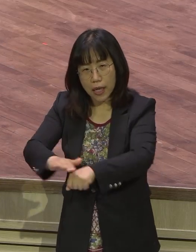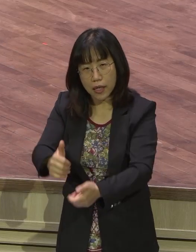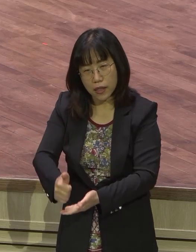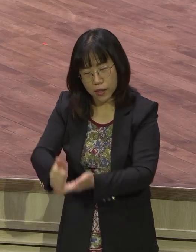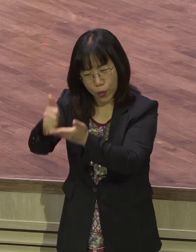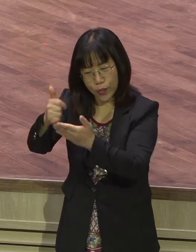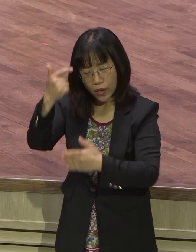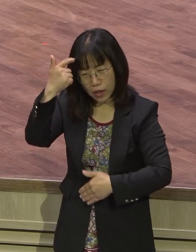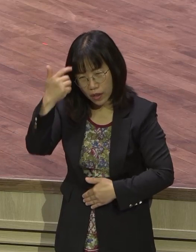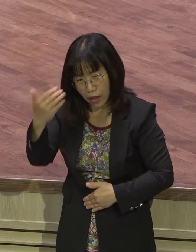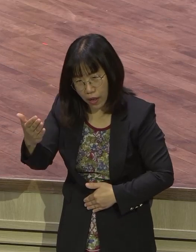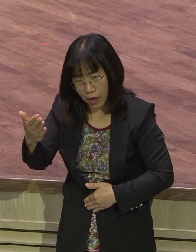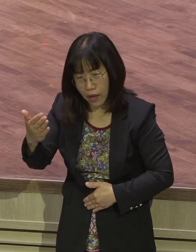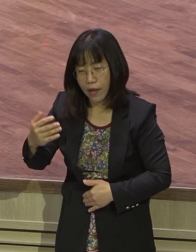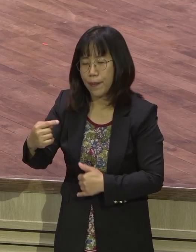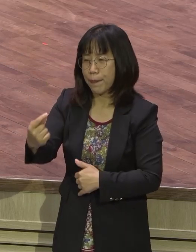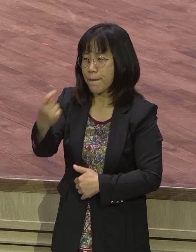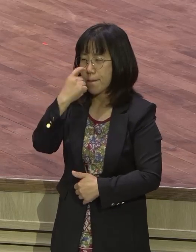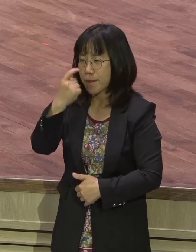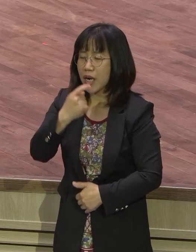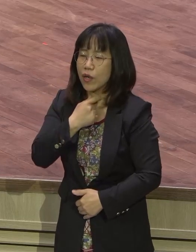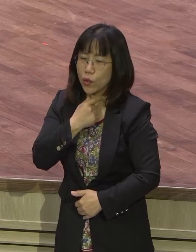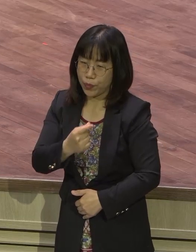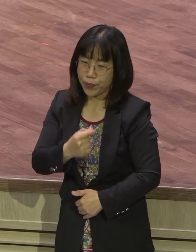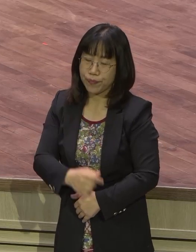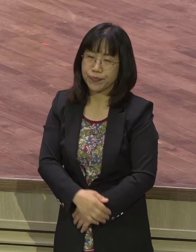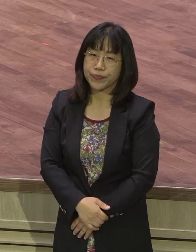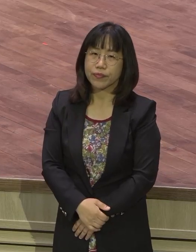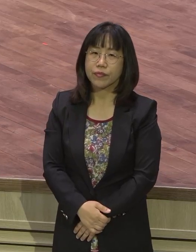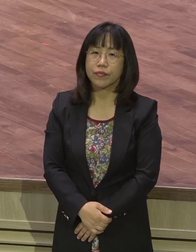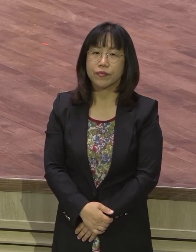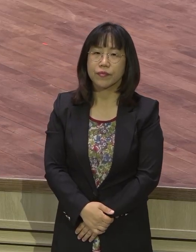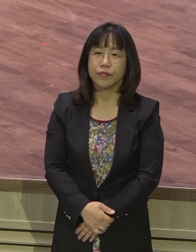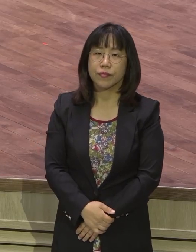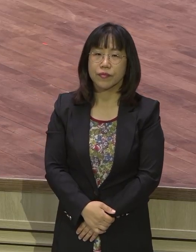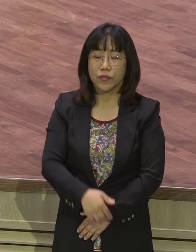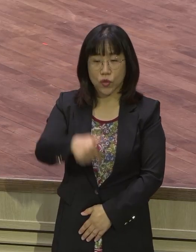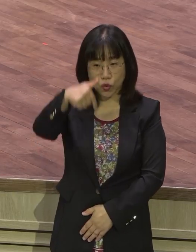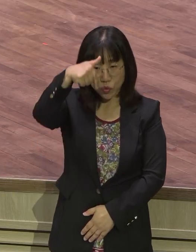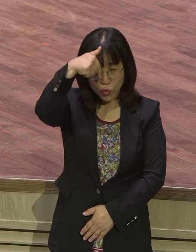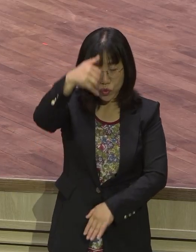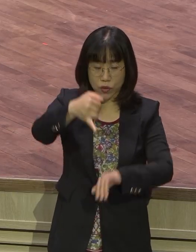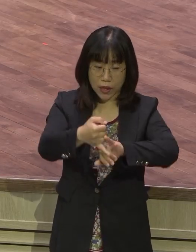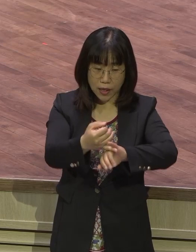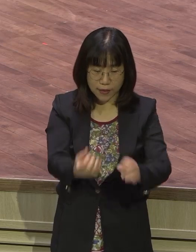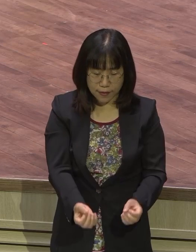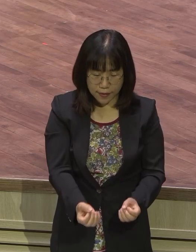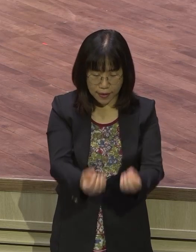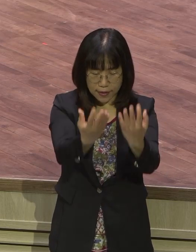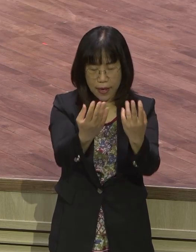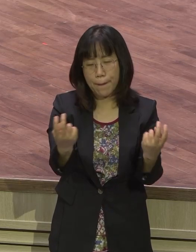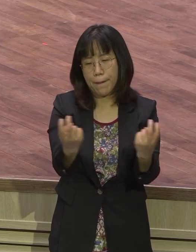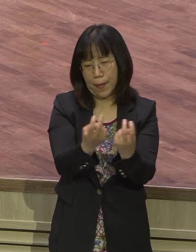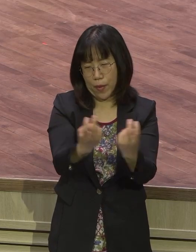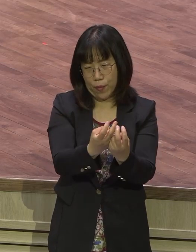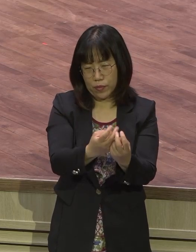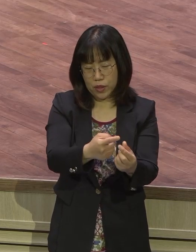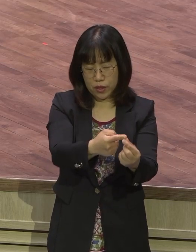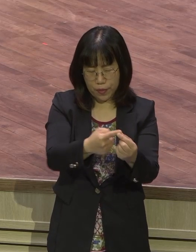있는가 에 대해서 다시 말하면 구약시대 제사법을 가르쳐준 거예요.